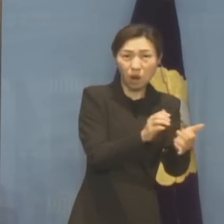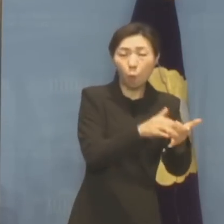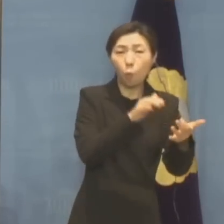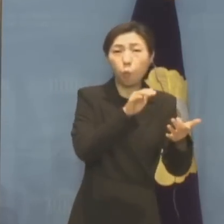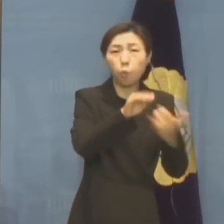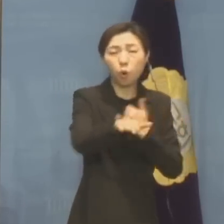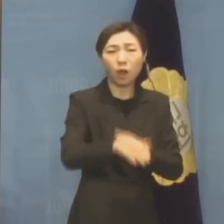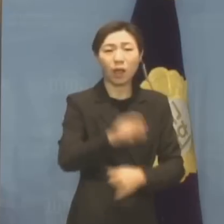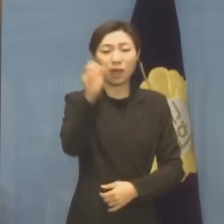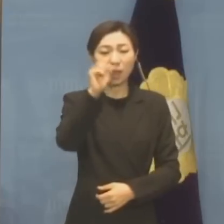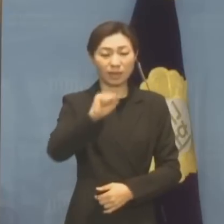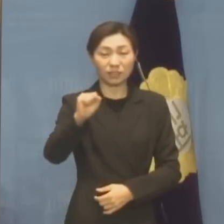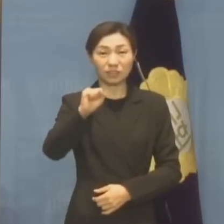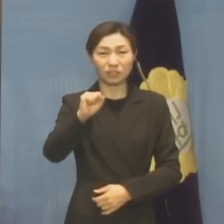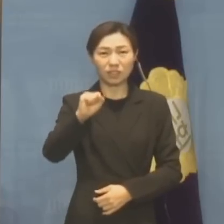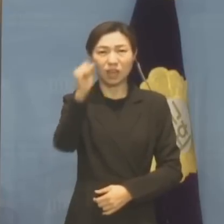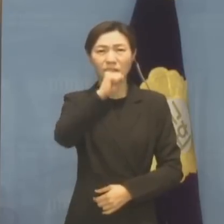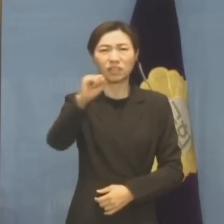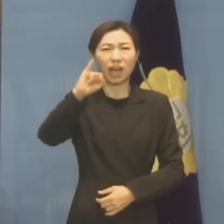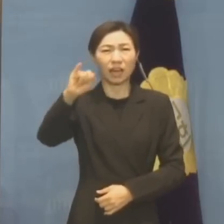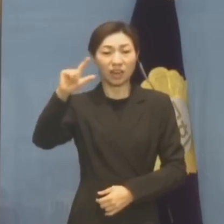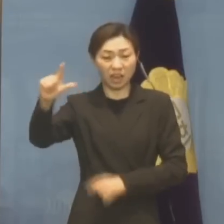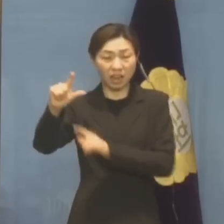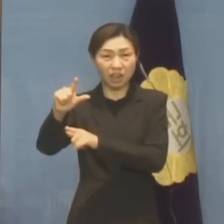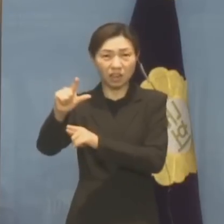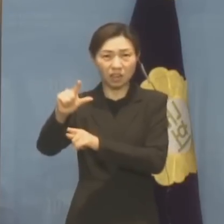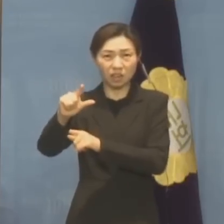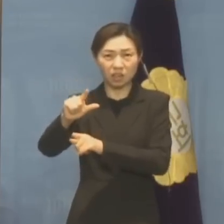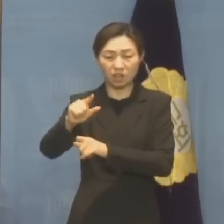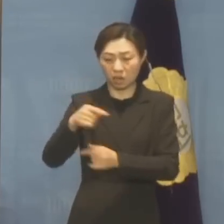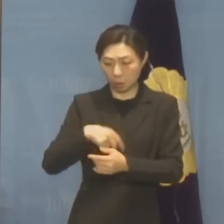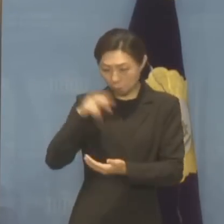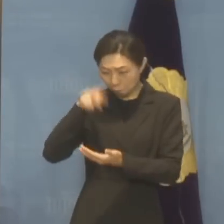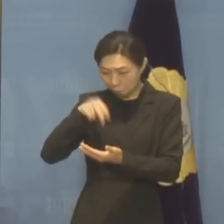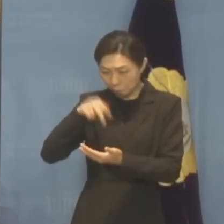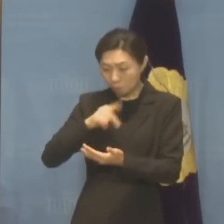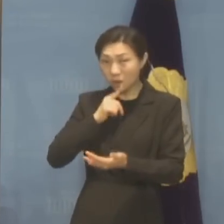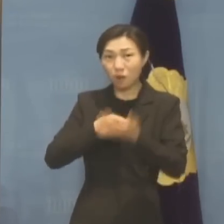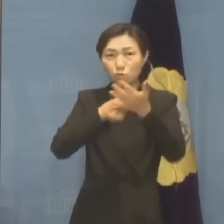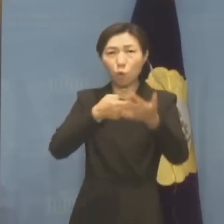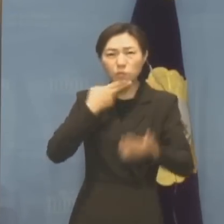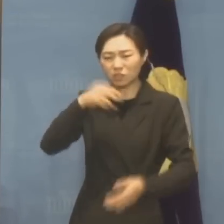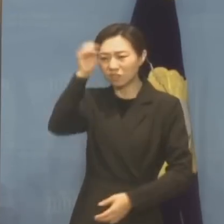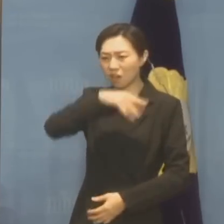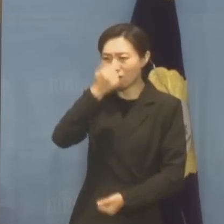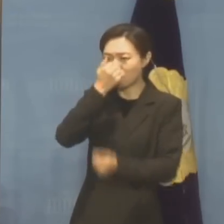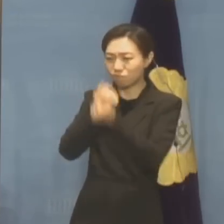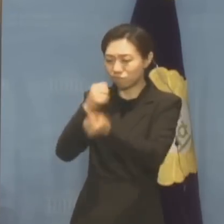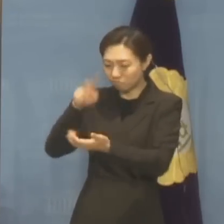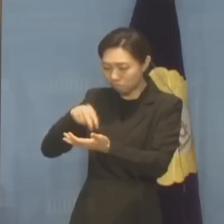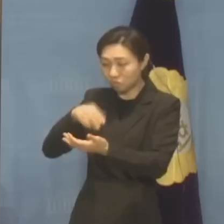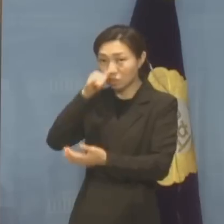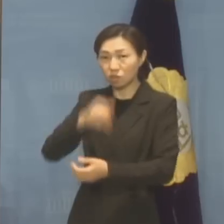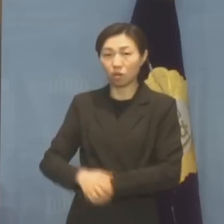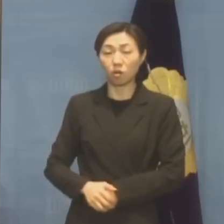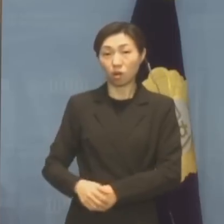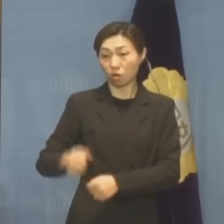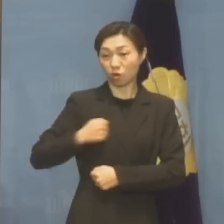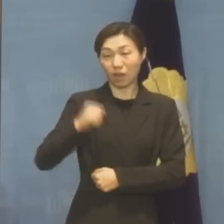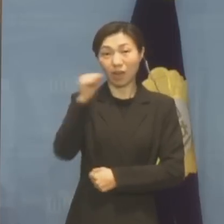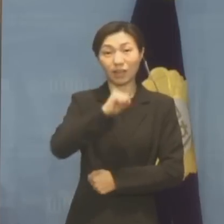군의 특수정보인 SI를 무단으로 열람한 것으로 보입니다. 국회에서 SI 비밀 취급